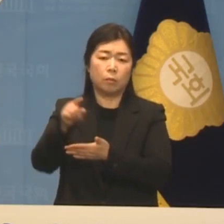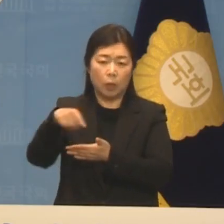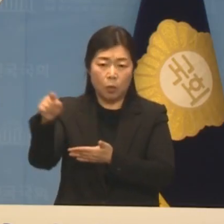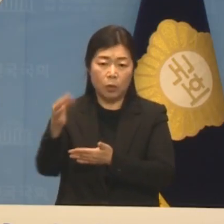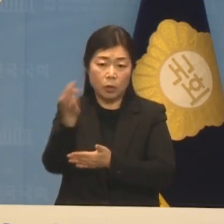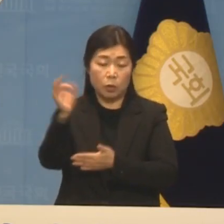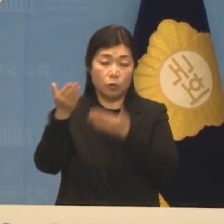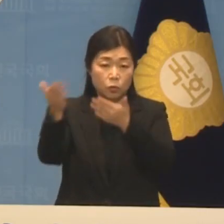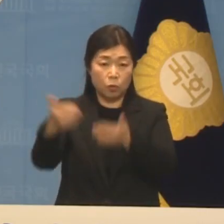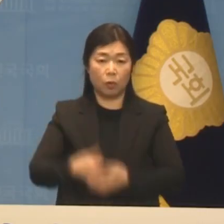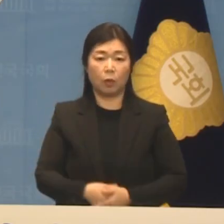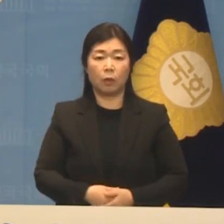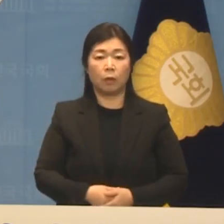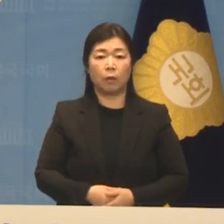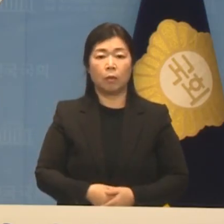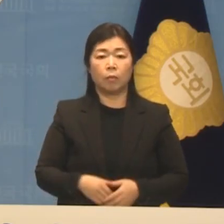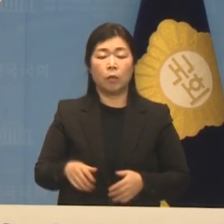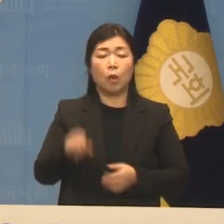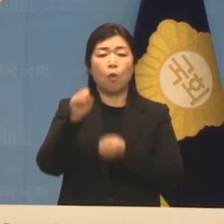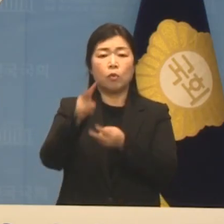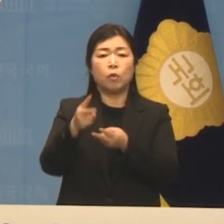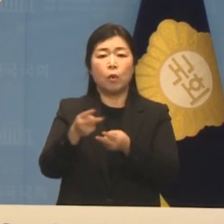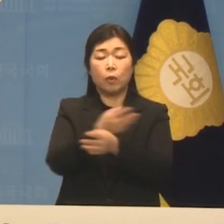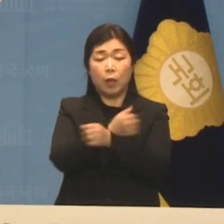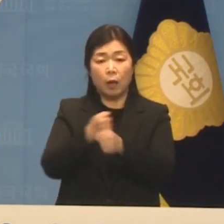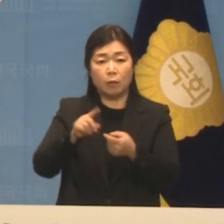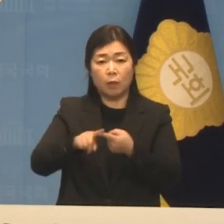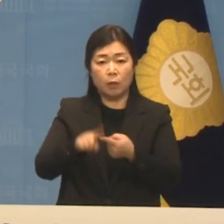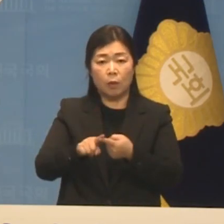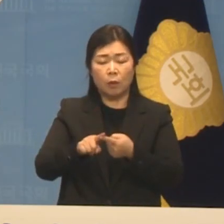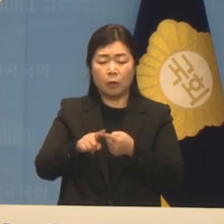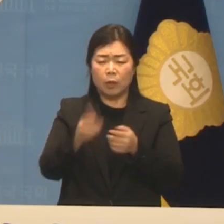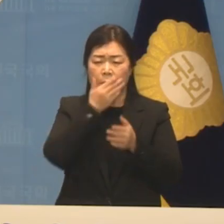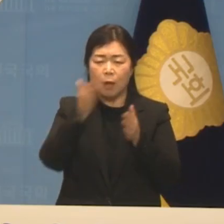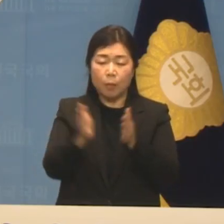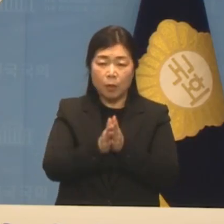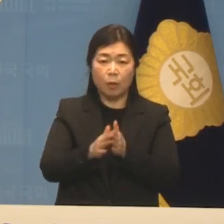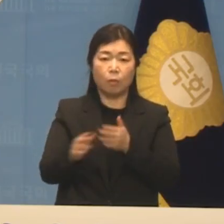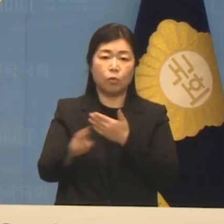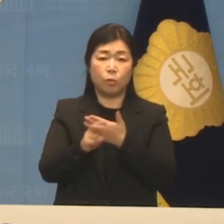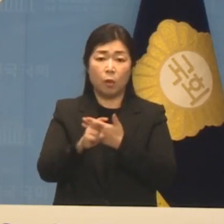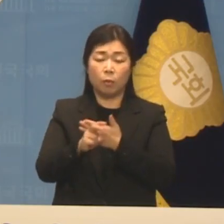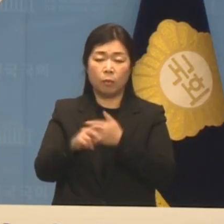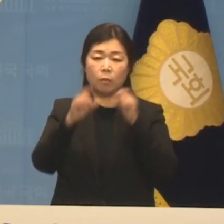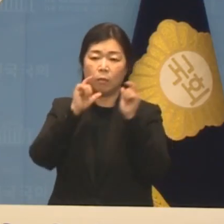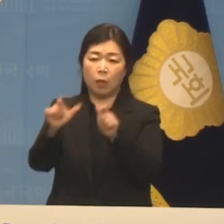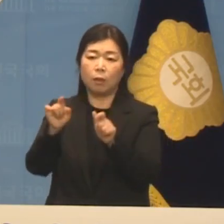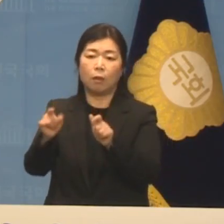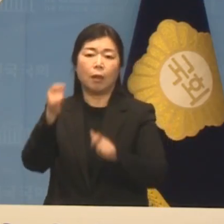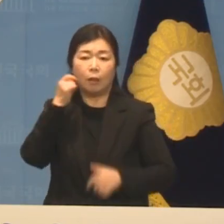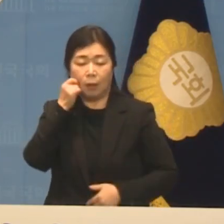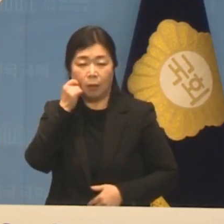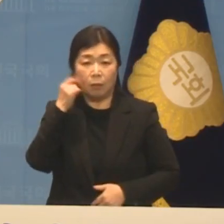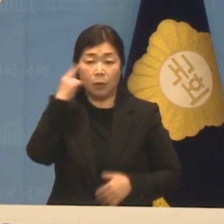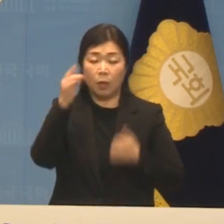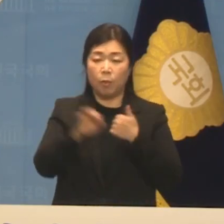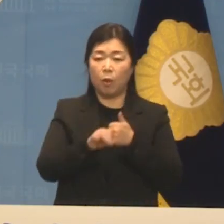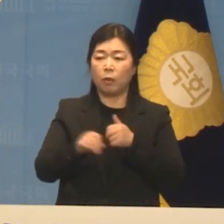계약을 모두 계약 해지로 규정하는 것은 기업 경영에 따른 과도한 개입이라고